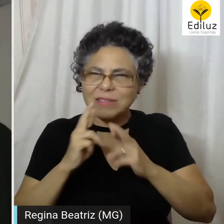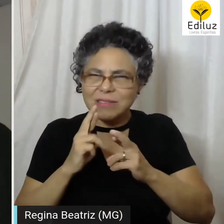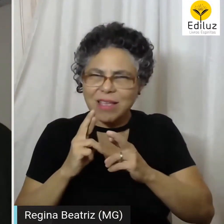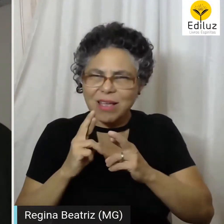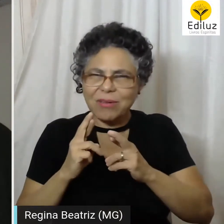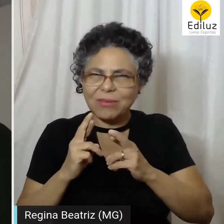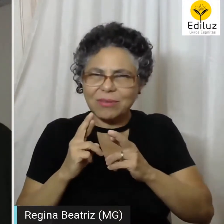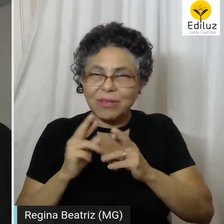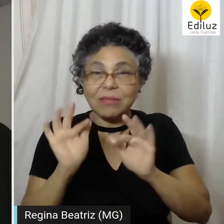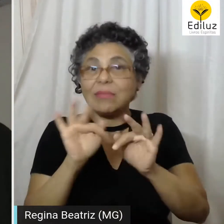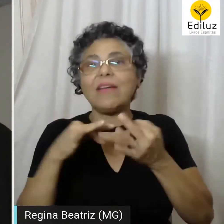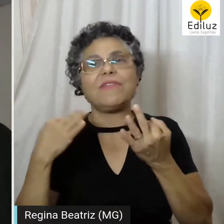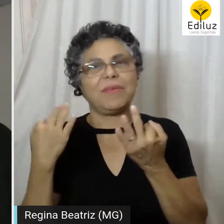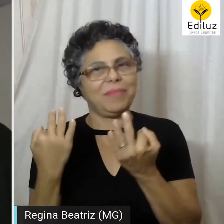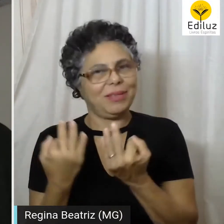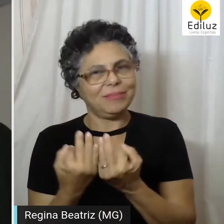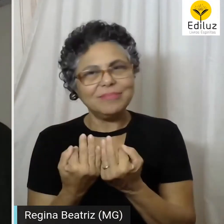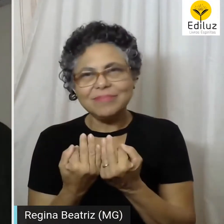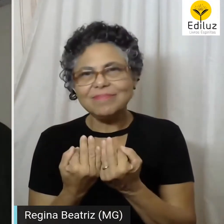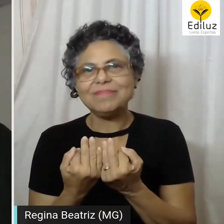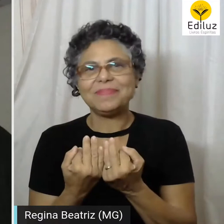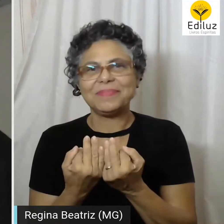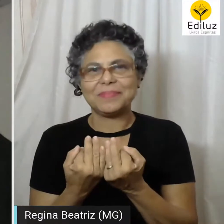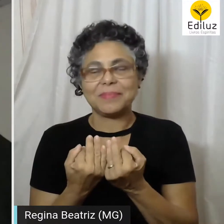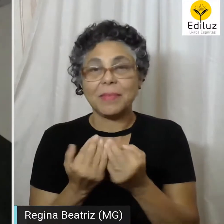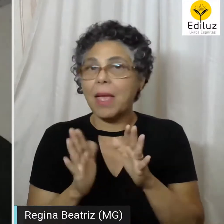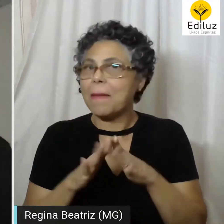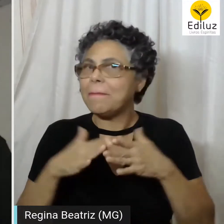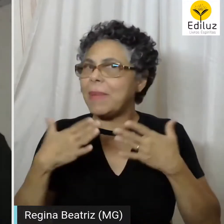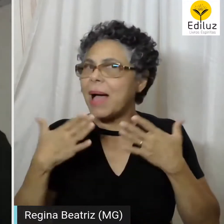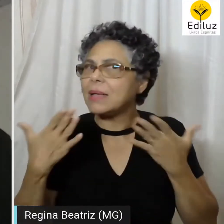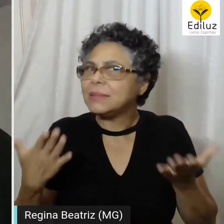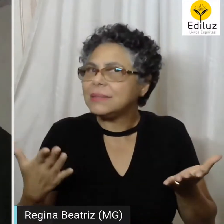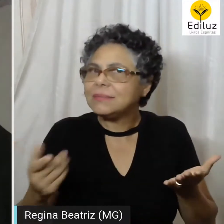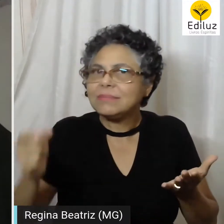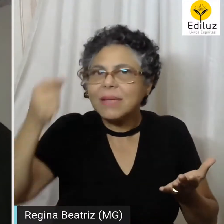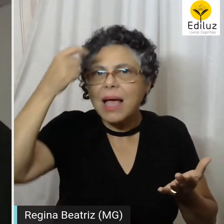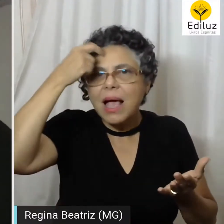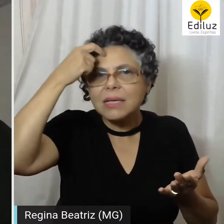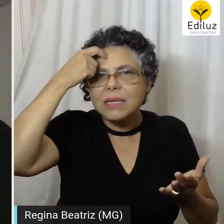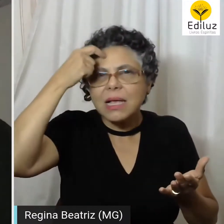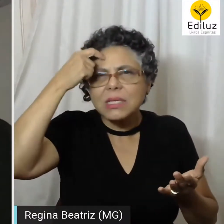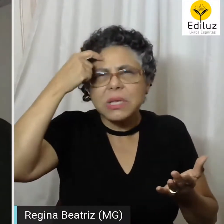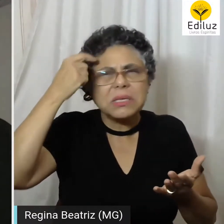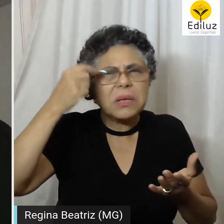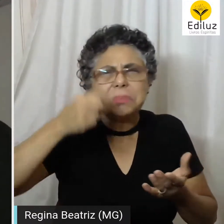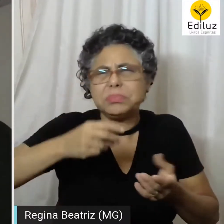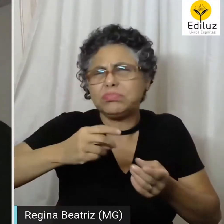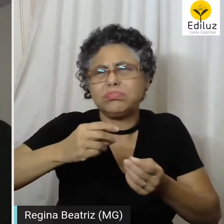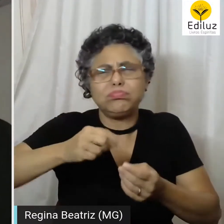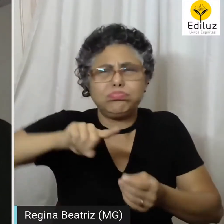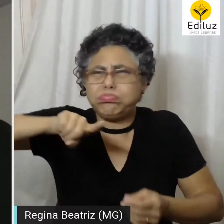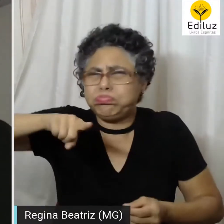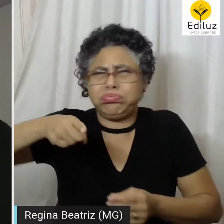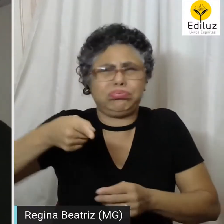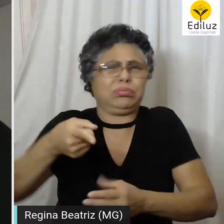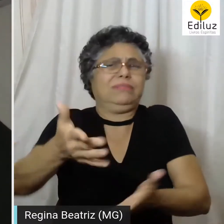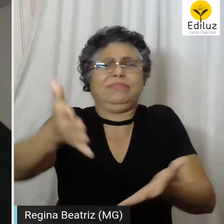sujeitos da família, mas as razões elas são infinitas.